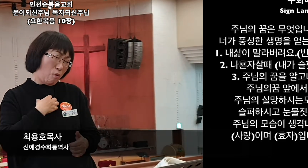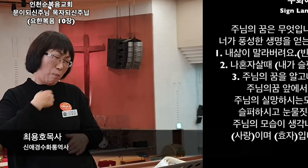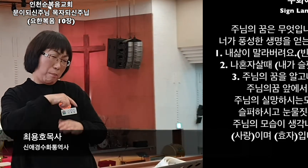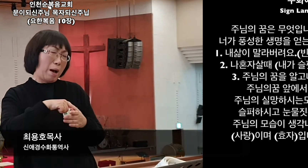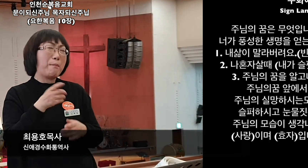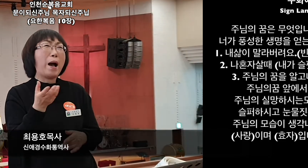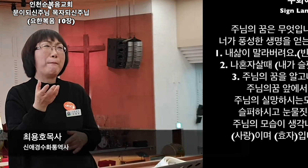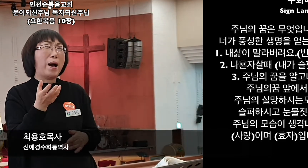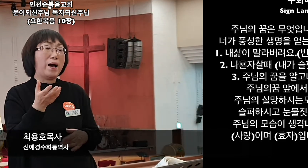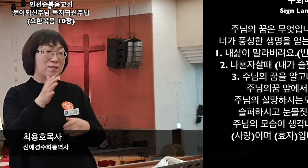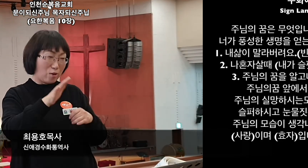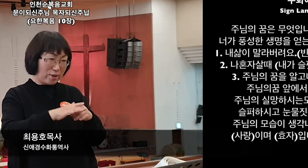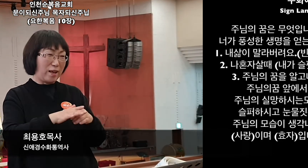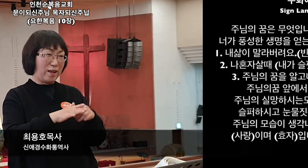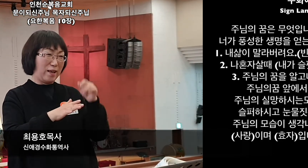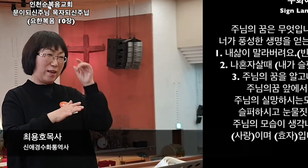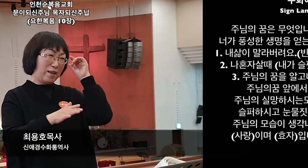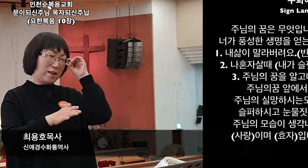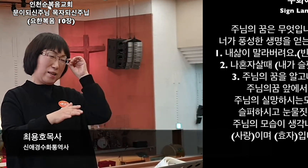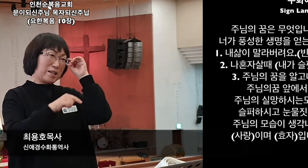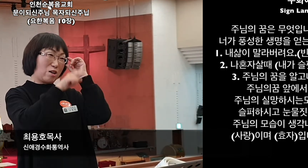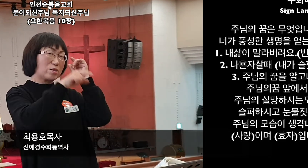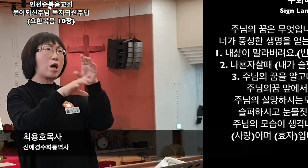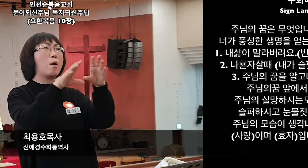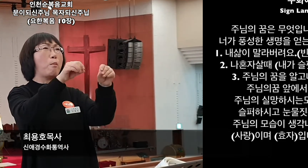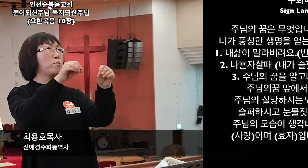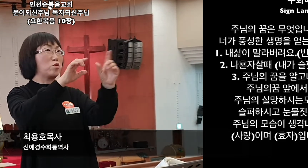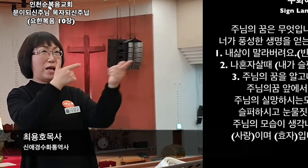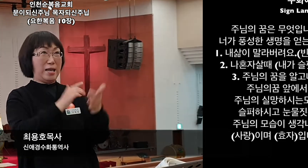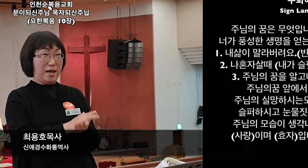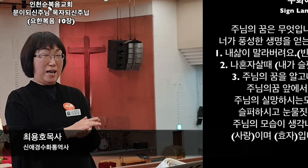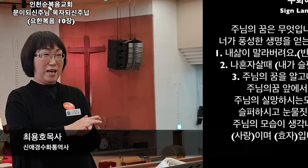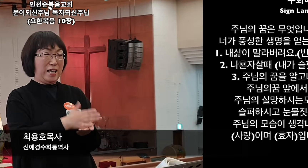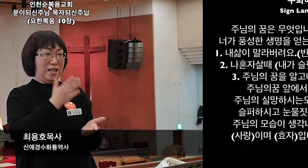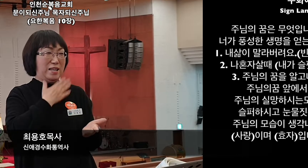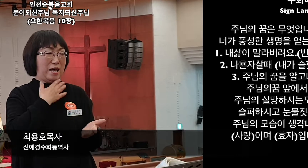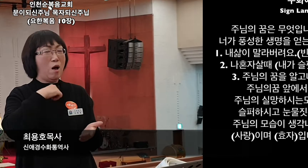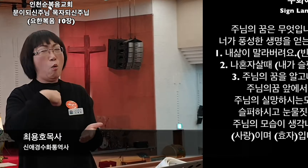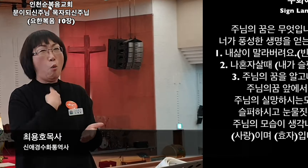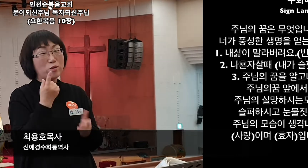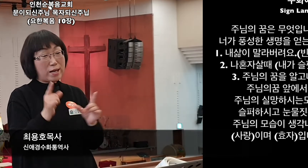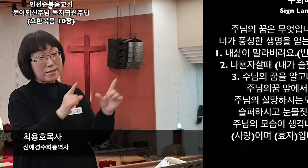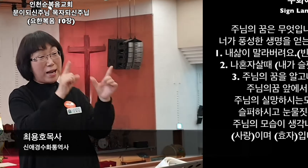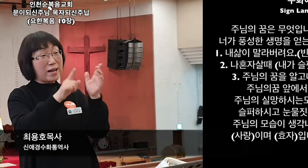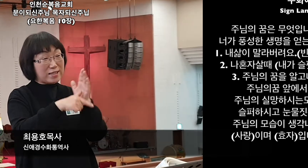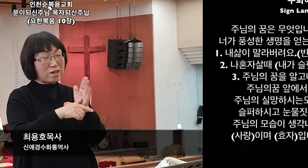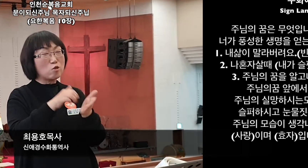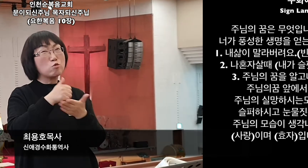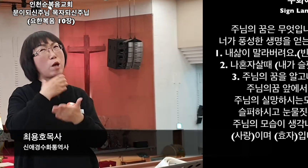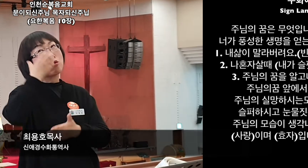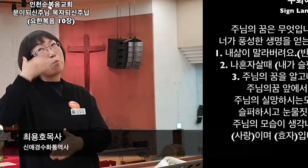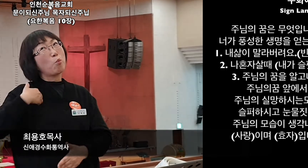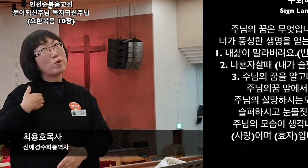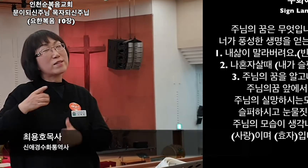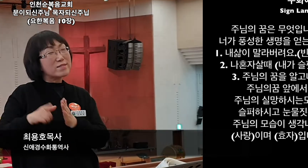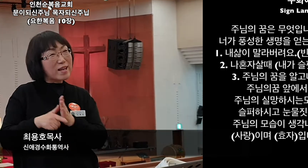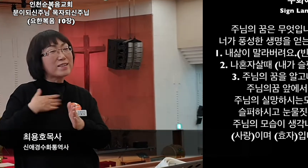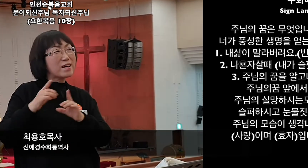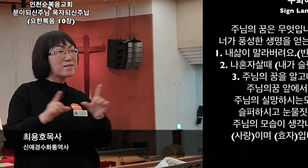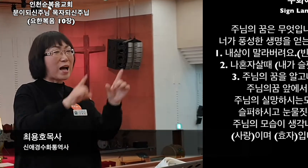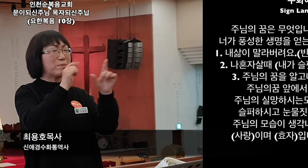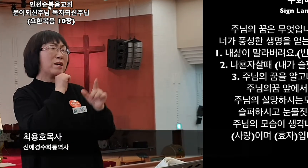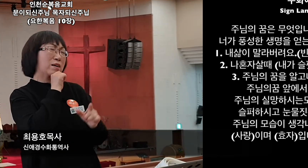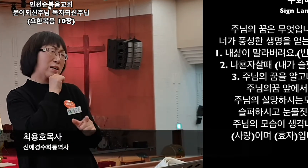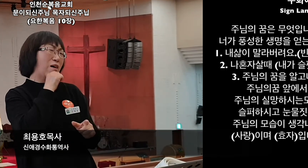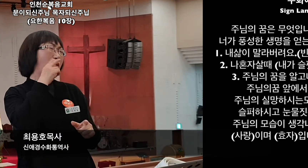아프시죠? 그런데 거기서 멈추지 않아요. 나 혼자 살아갈 때는, 내가 주님의 꿈을 몰랐을 때 내 삶이